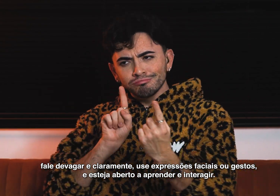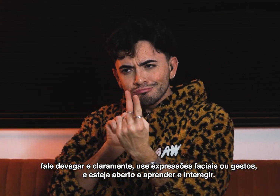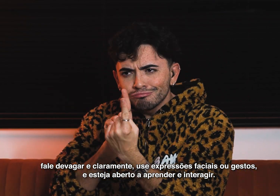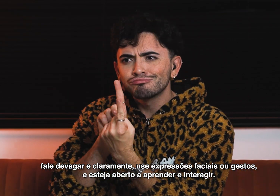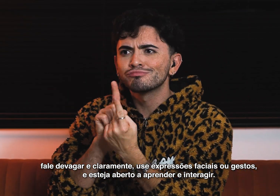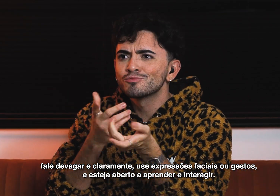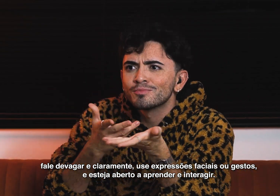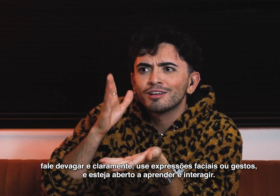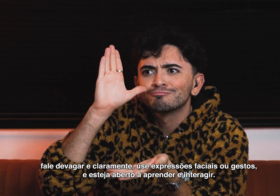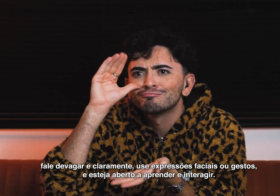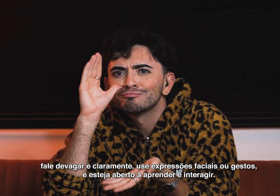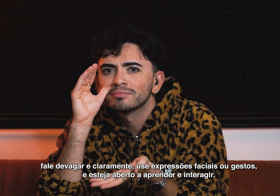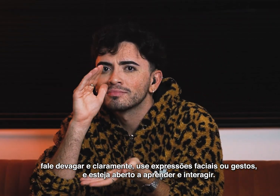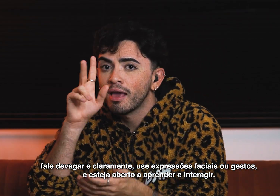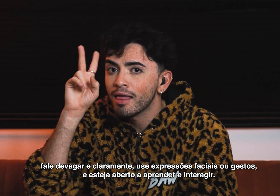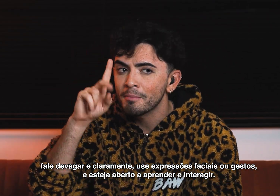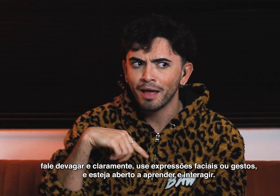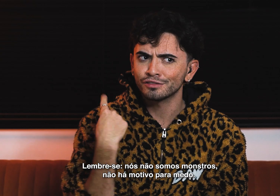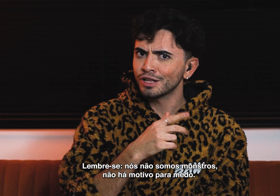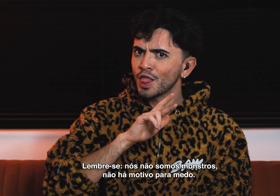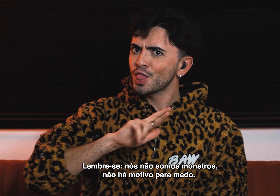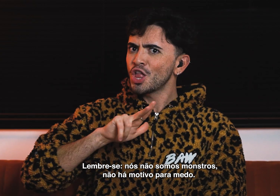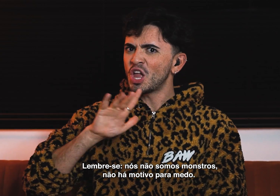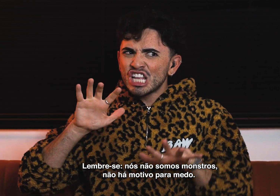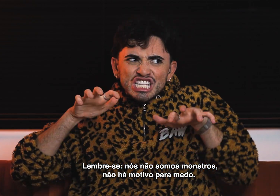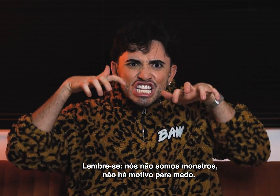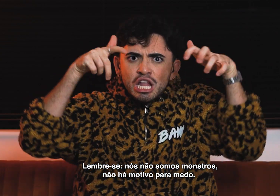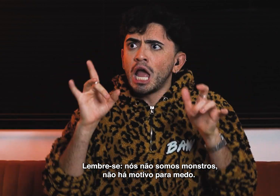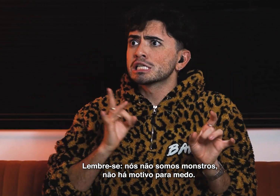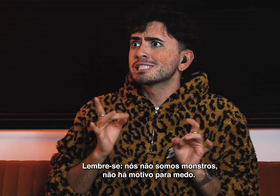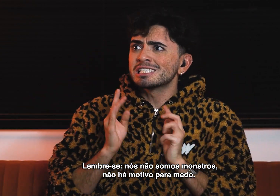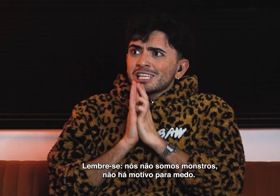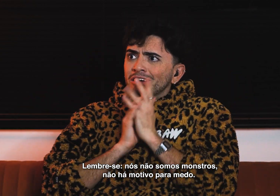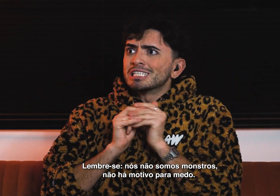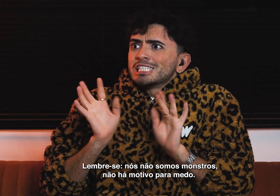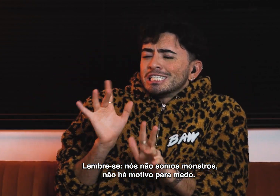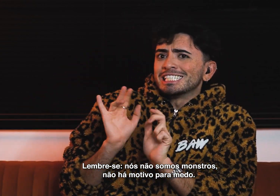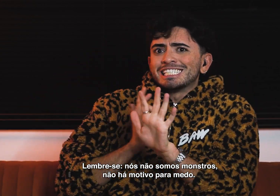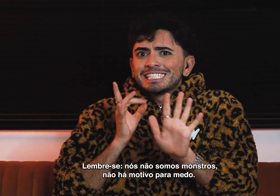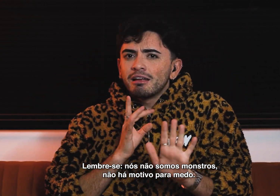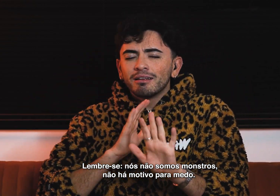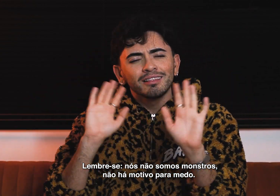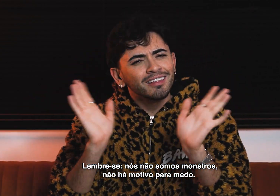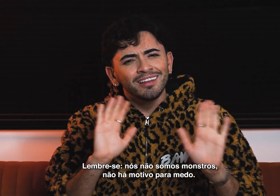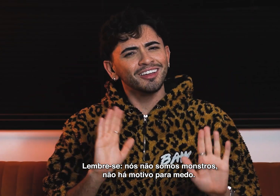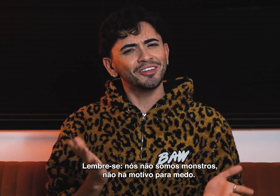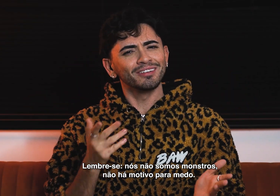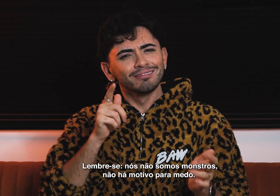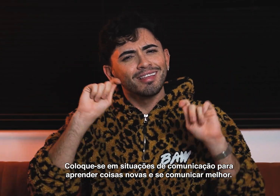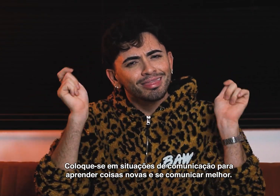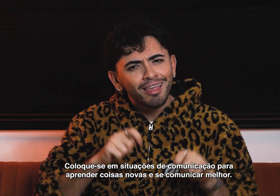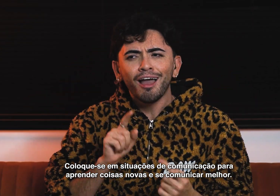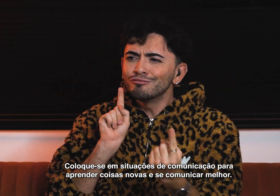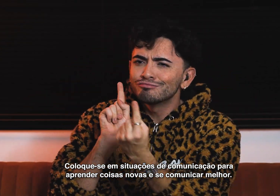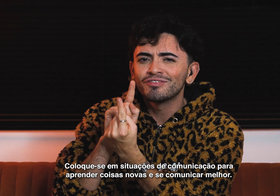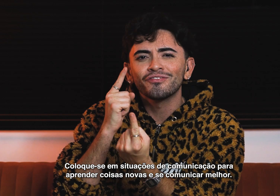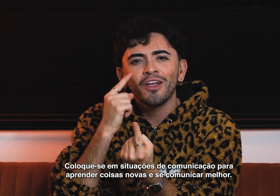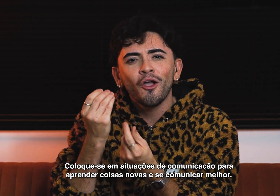aprender e interagir. Lembre-se, nós não somos monstros, não há motivo para medo.